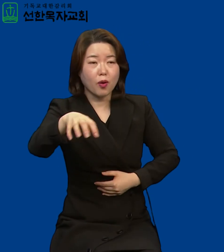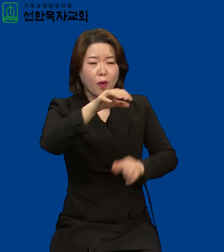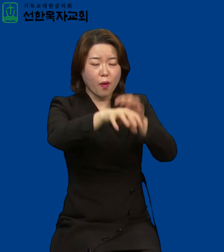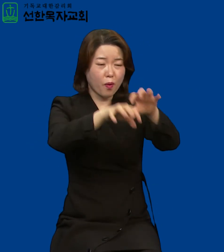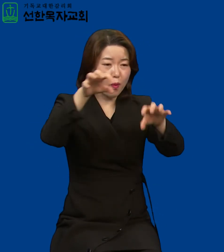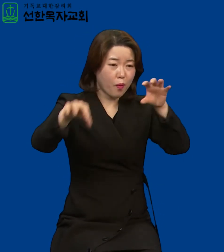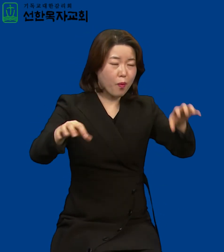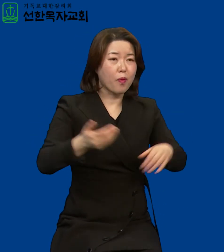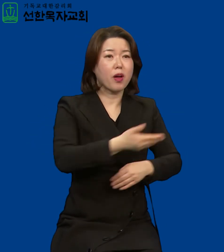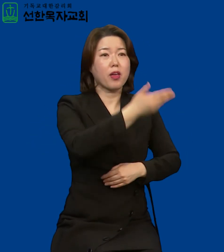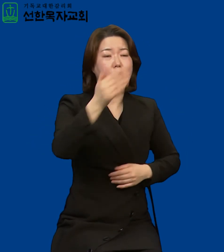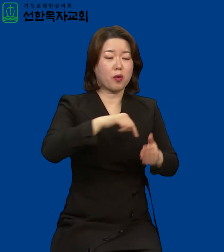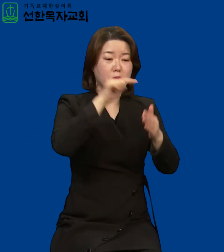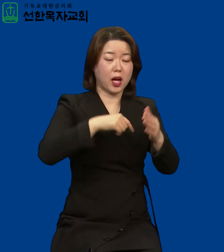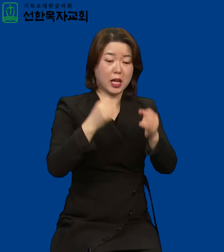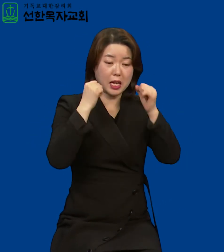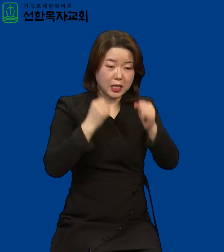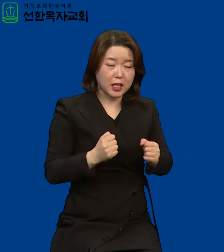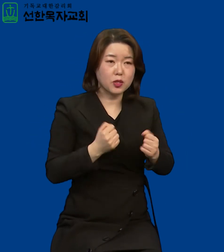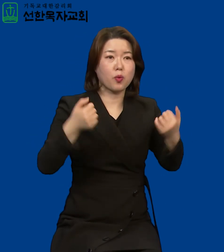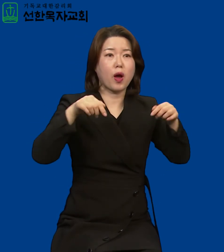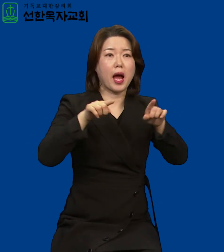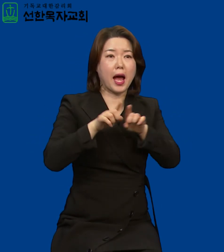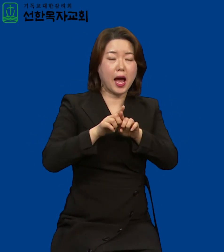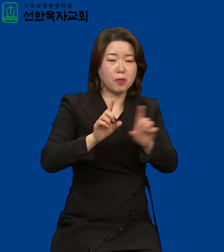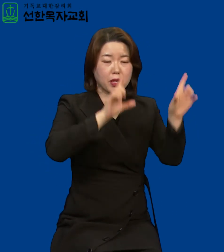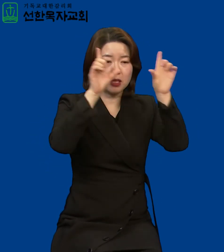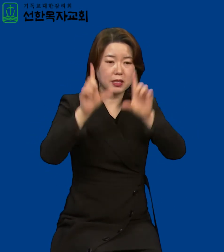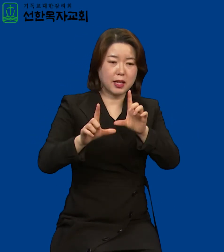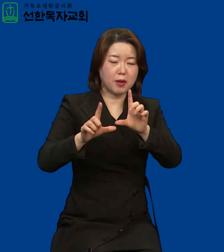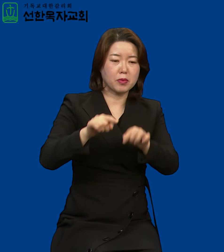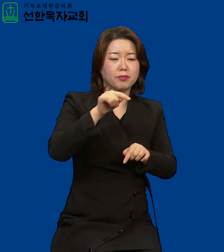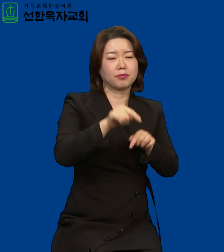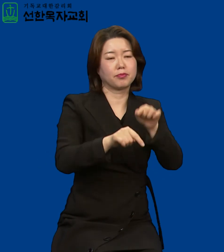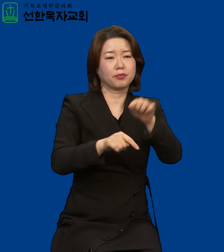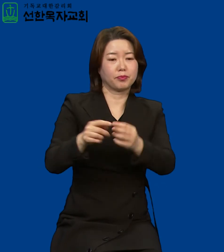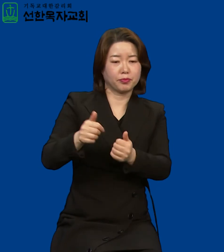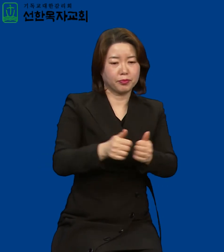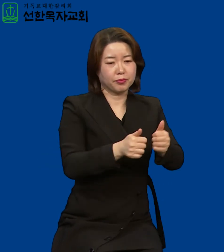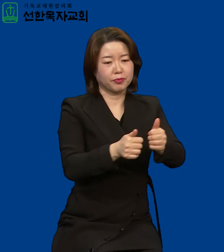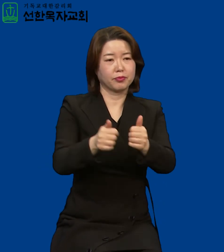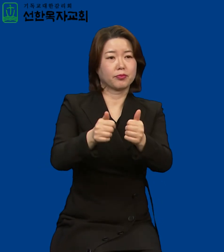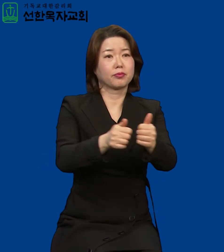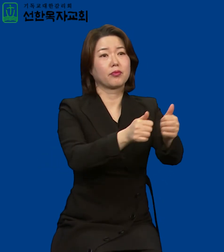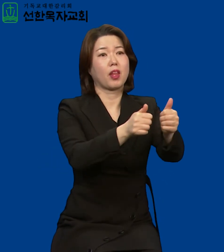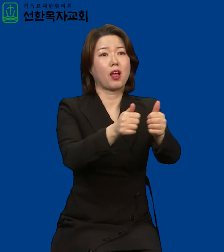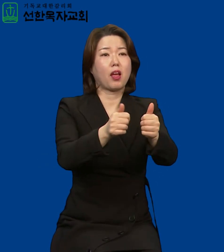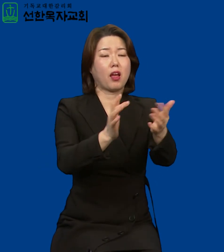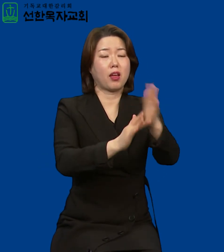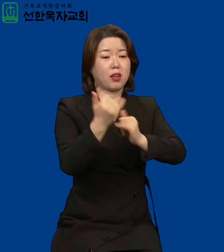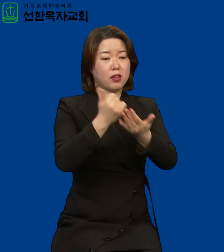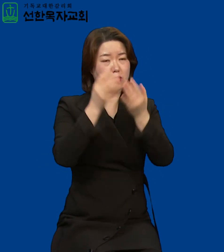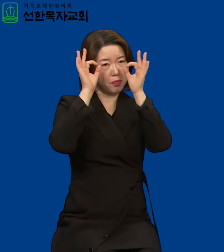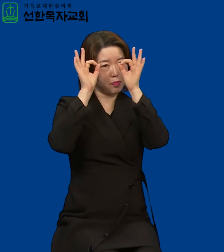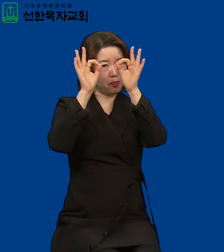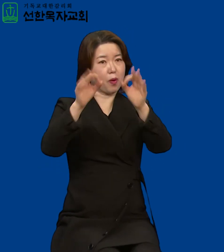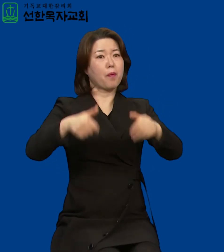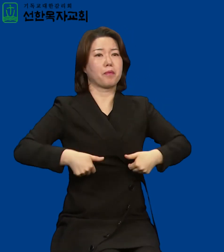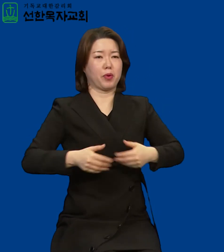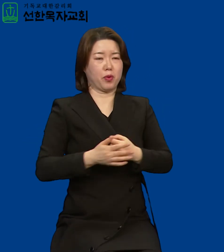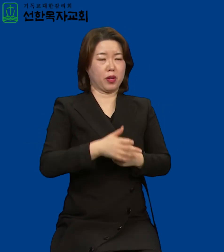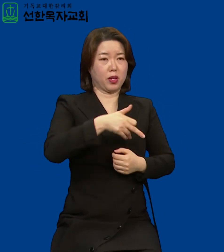안에 계시면서 여러분의 삶을 함께 걸으시는 예수님을 바라보아야 돼요.